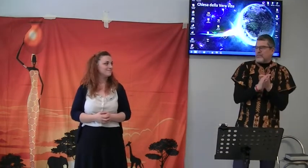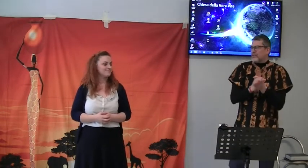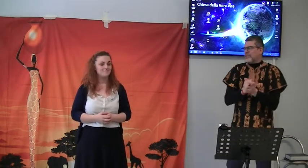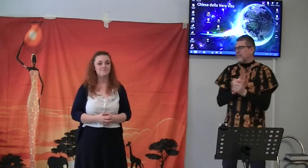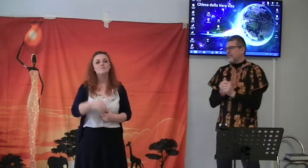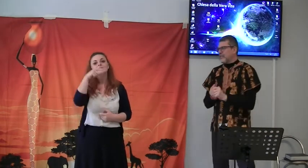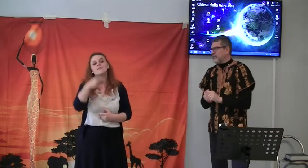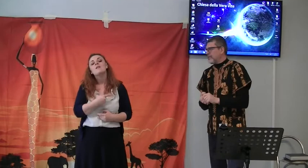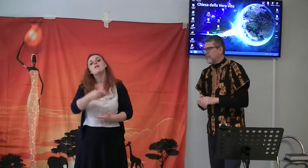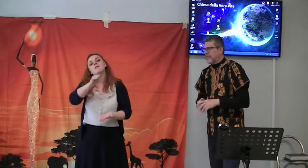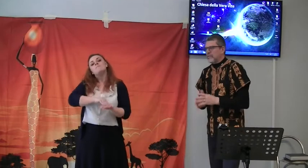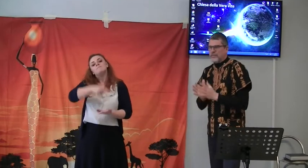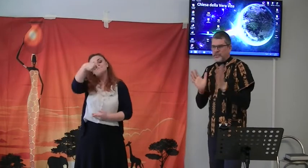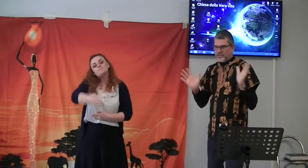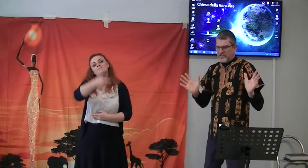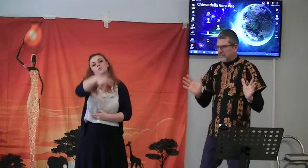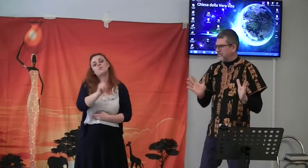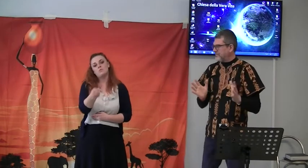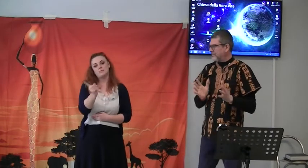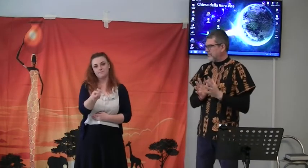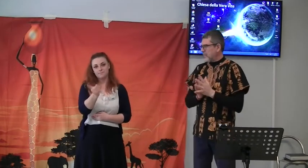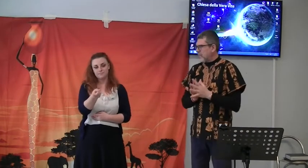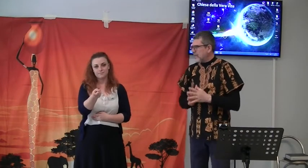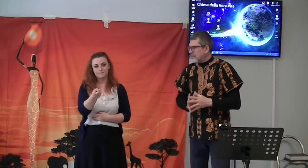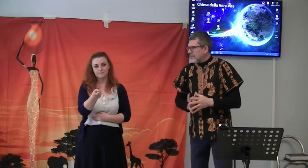Noi siamo venuti stamattina qui per fare una cosa ben precisa.